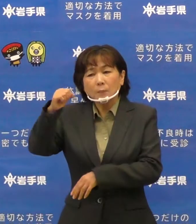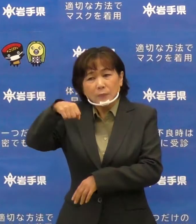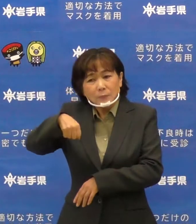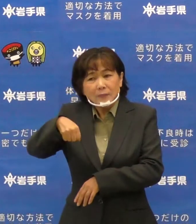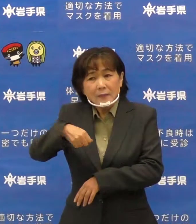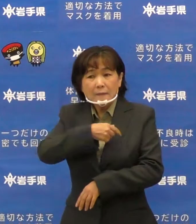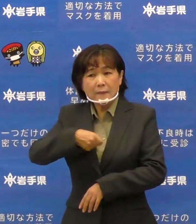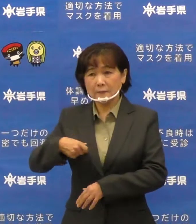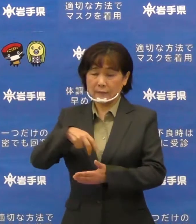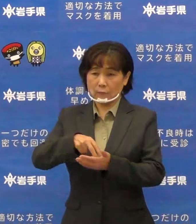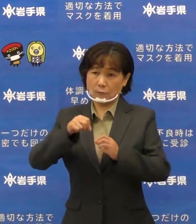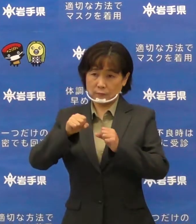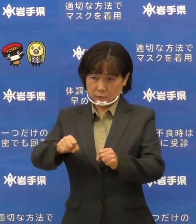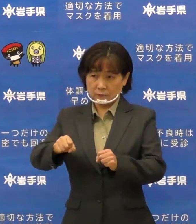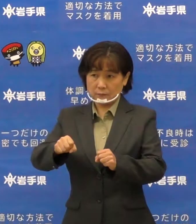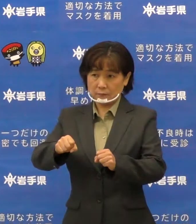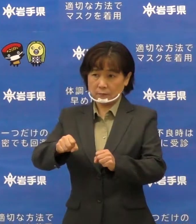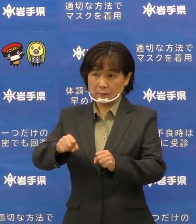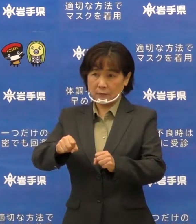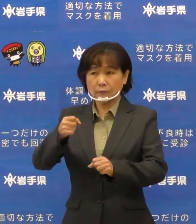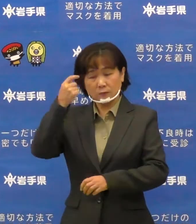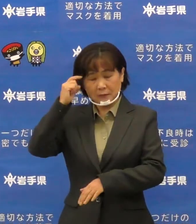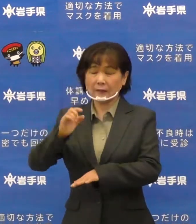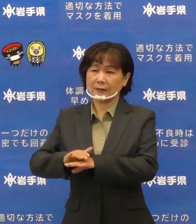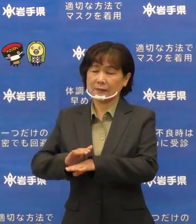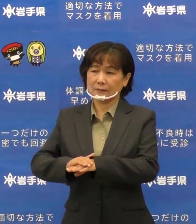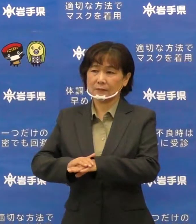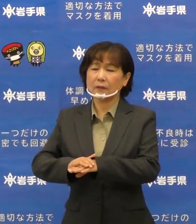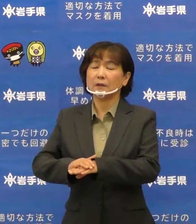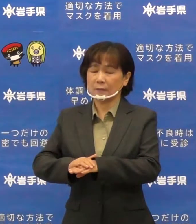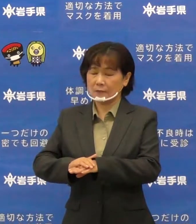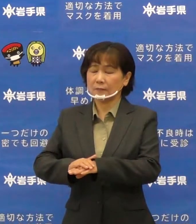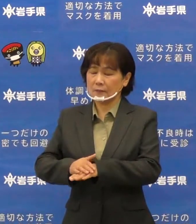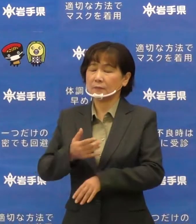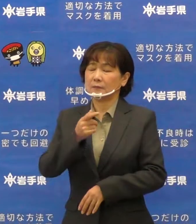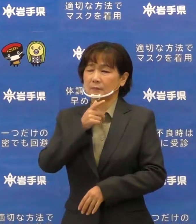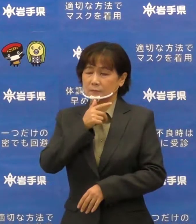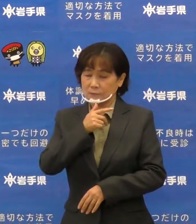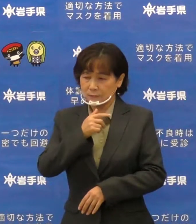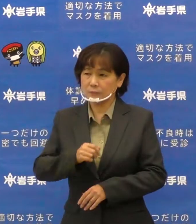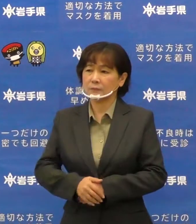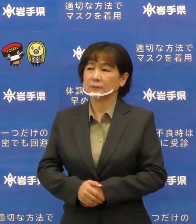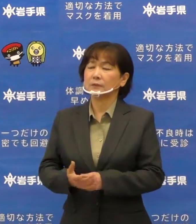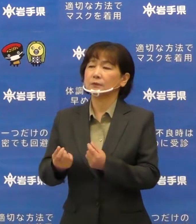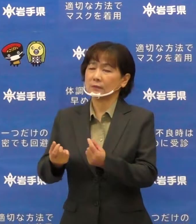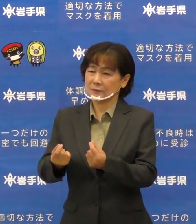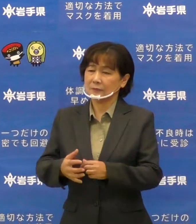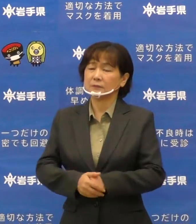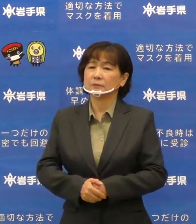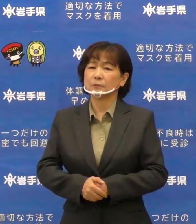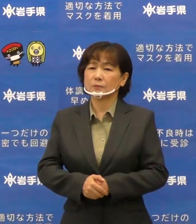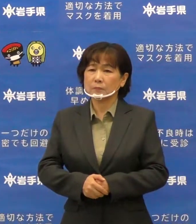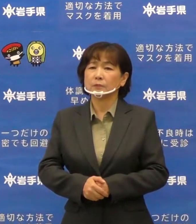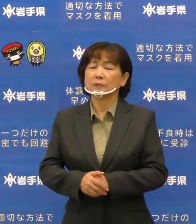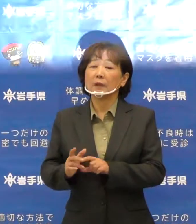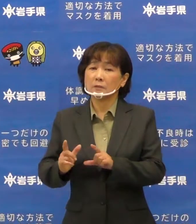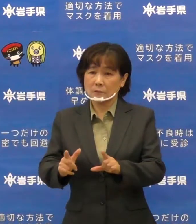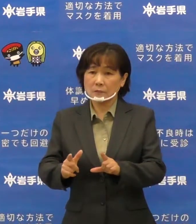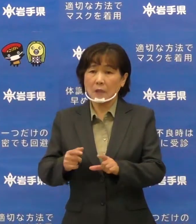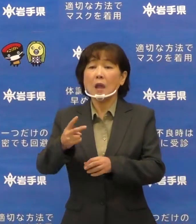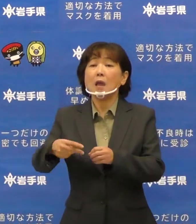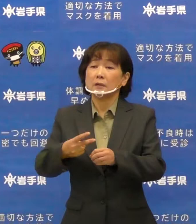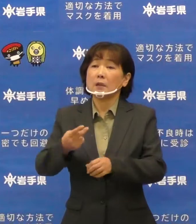党公認候補としての立候補を、まあ、辞退すべきであったというような、 うん、というのはやっぱり2年